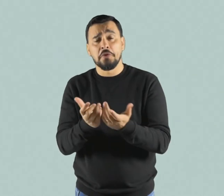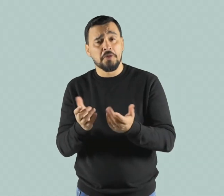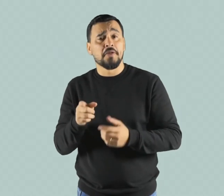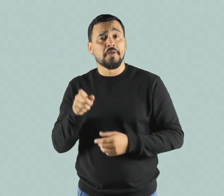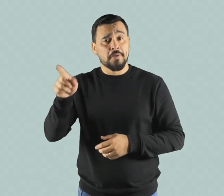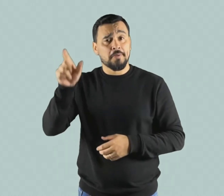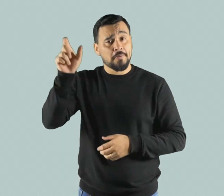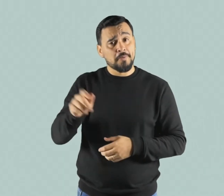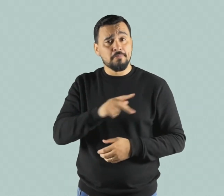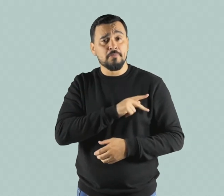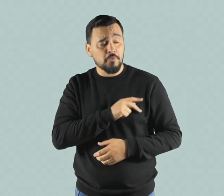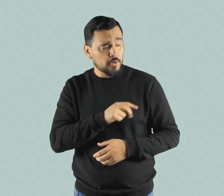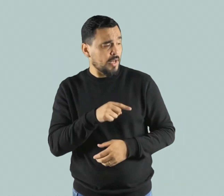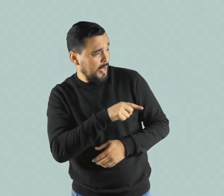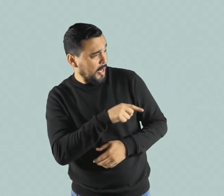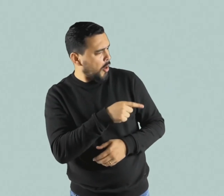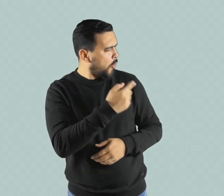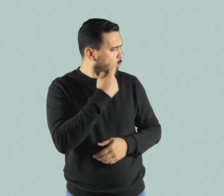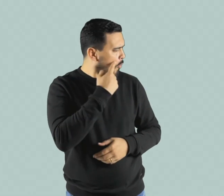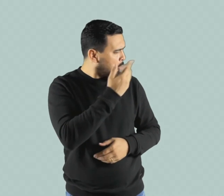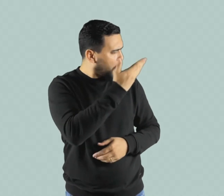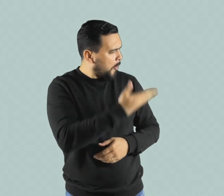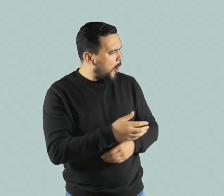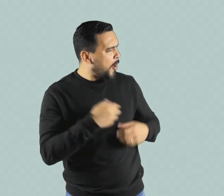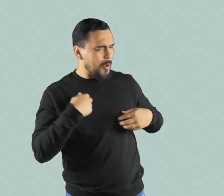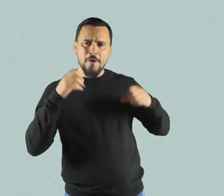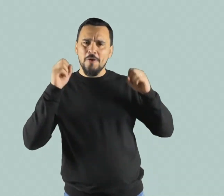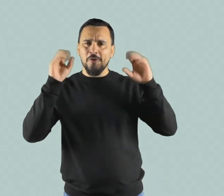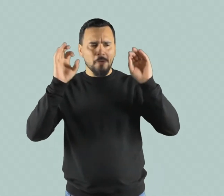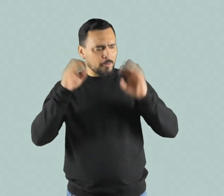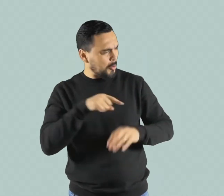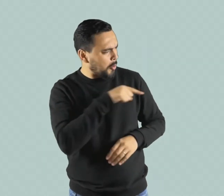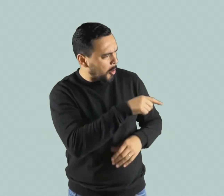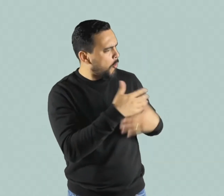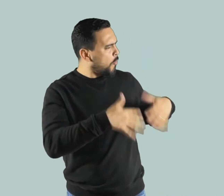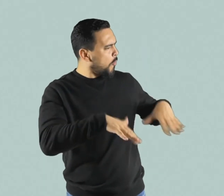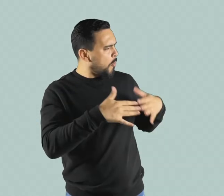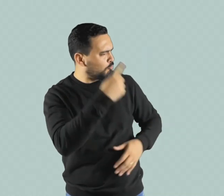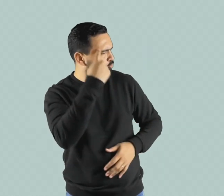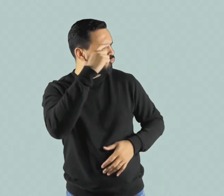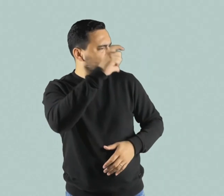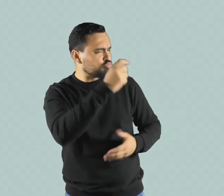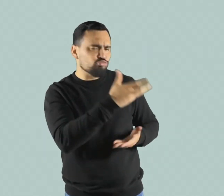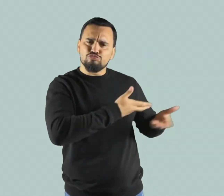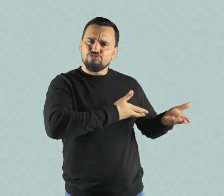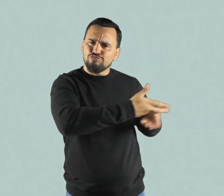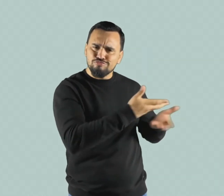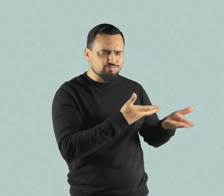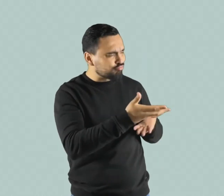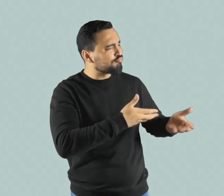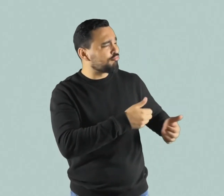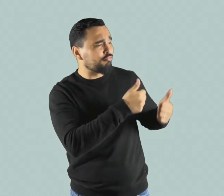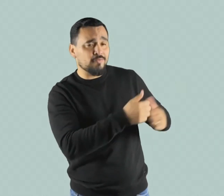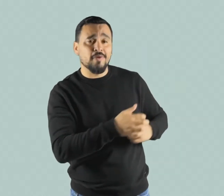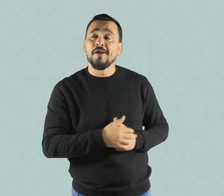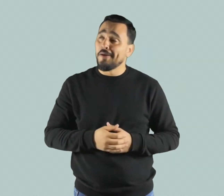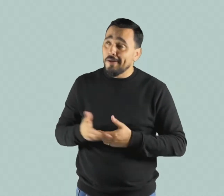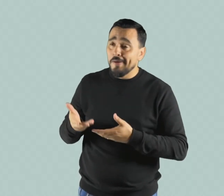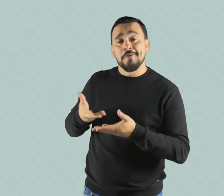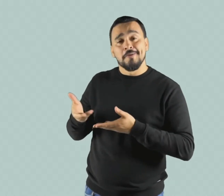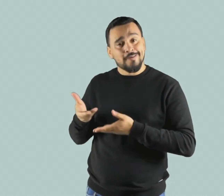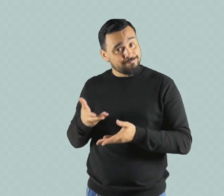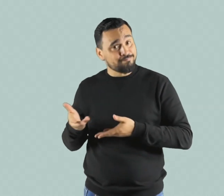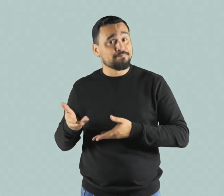de cartas. Y la persona mayor quedaba muy contenta de haber conocido a